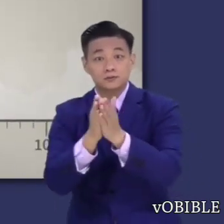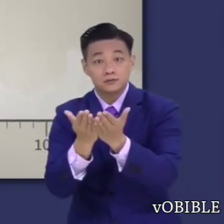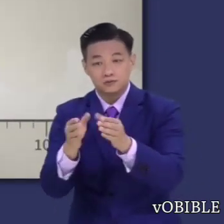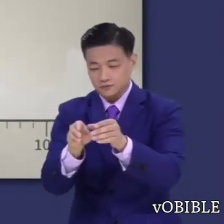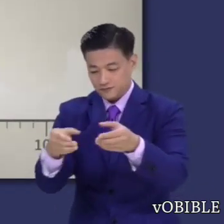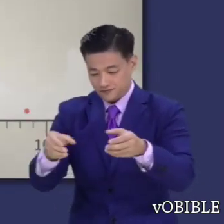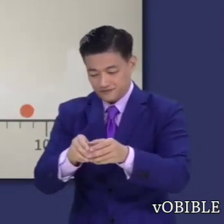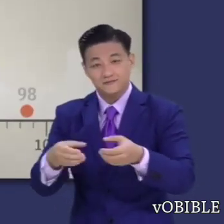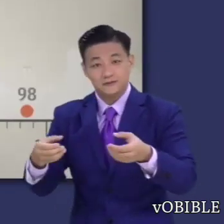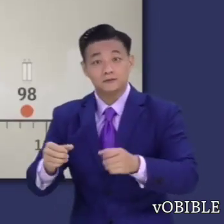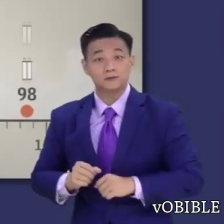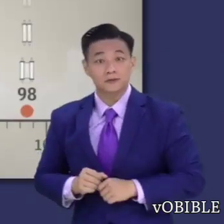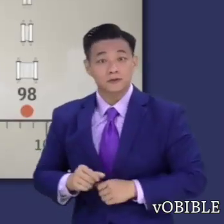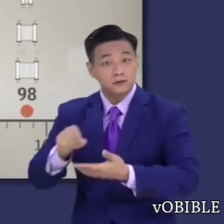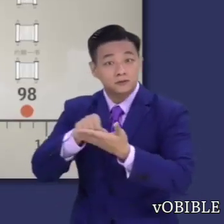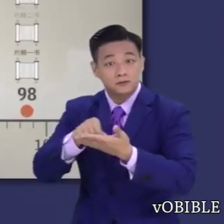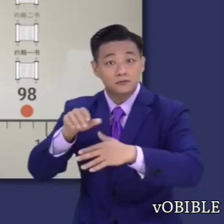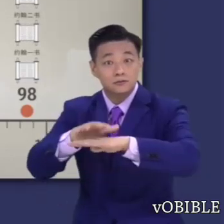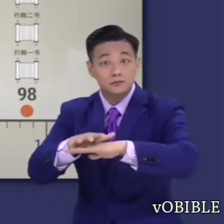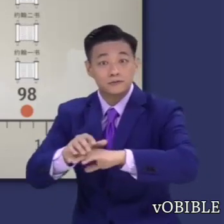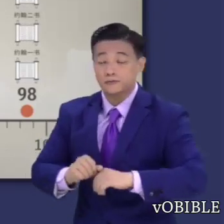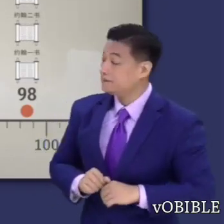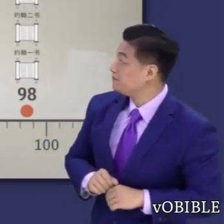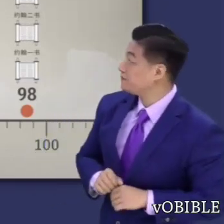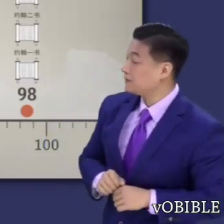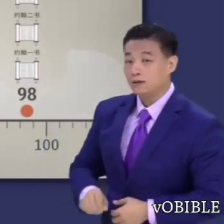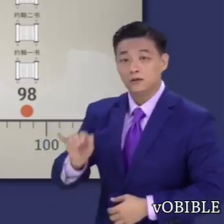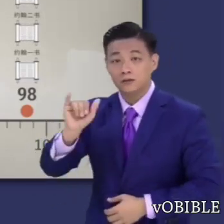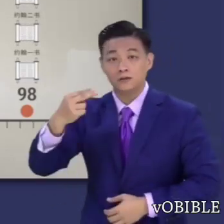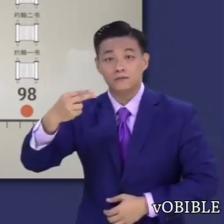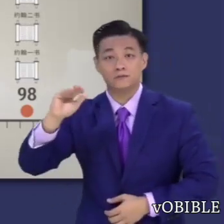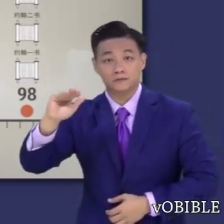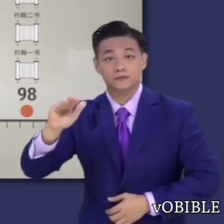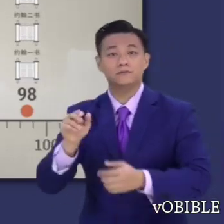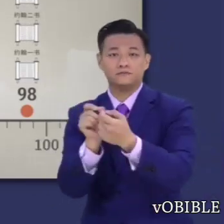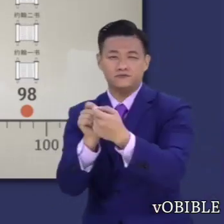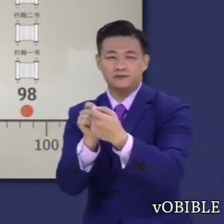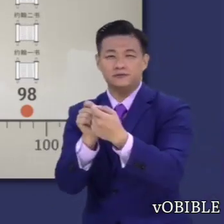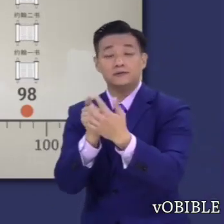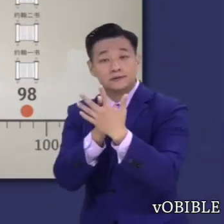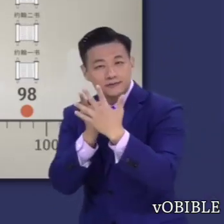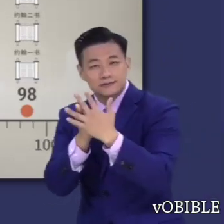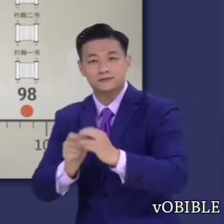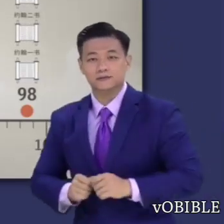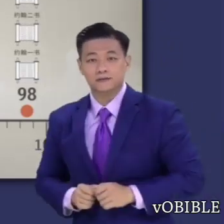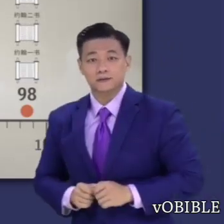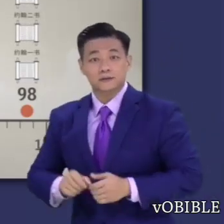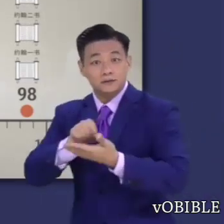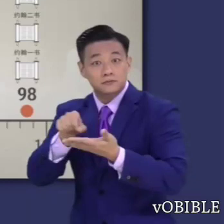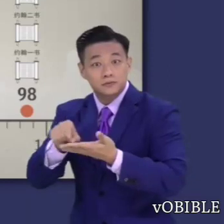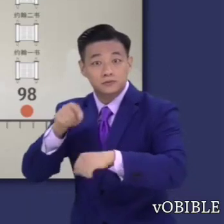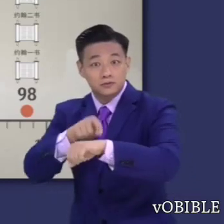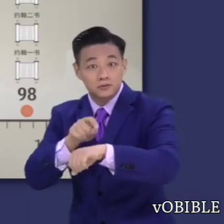弗所或附近写下这封信，写作时间大约是公元98年，这与他执笔写约翰福